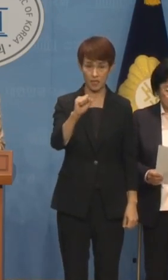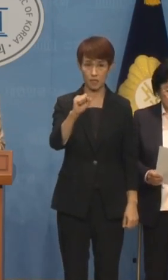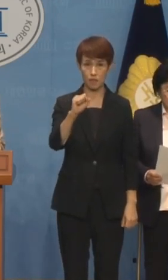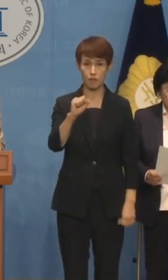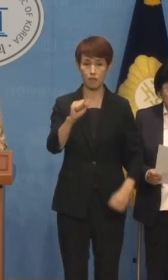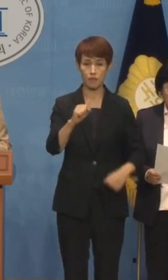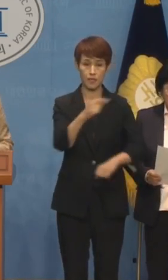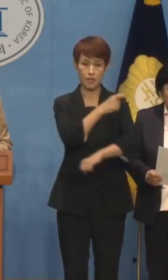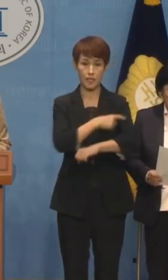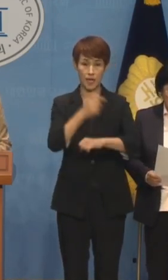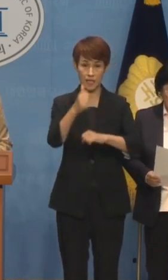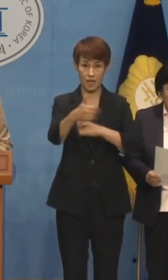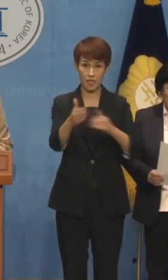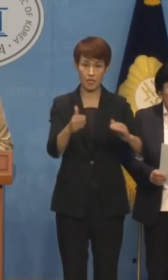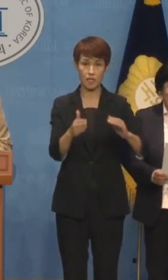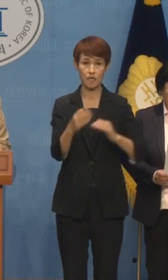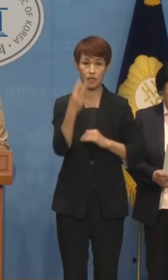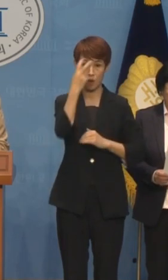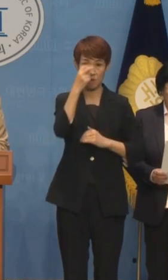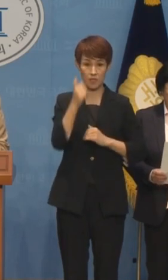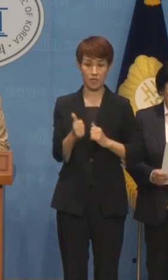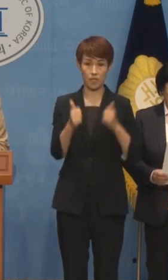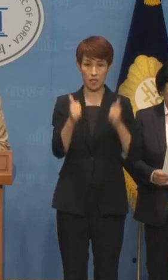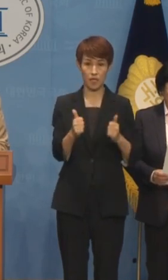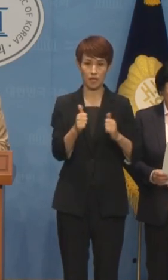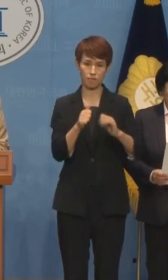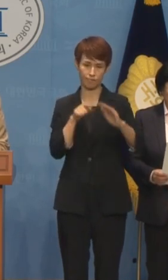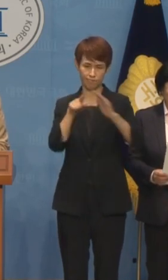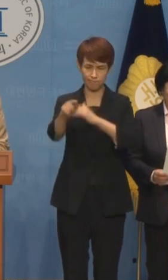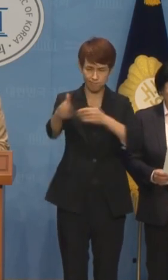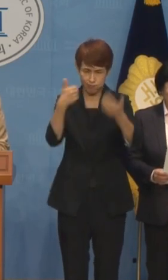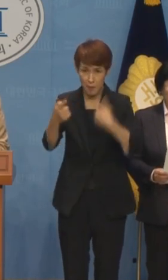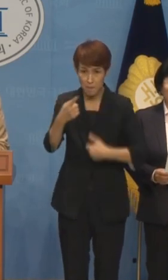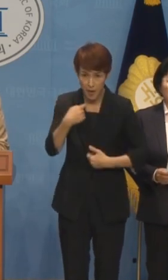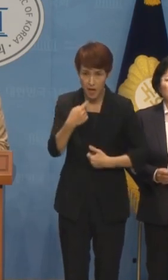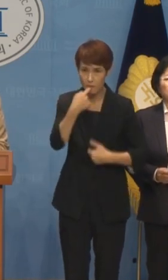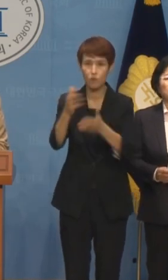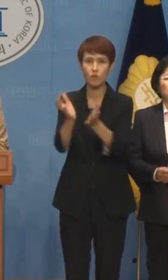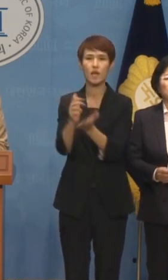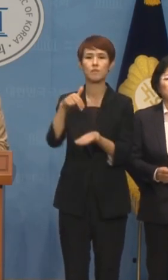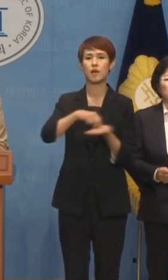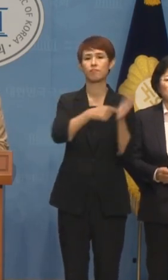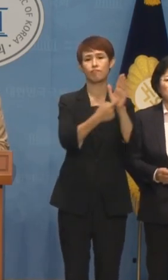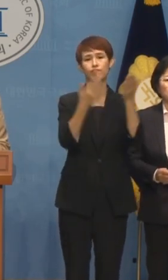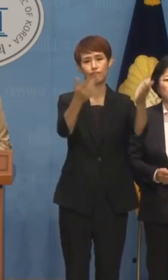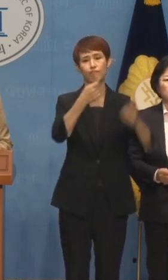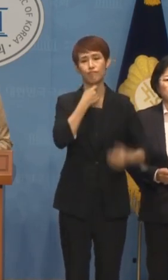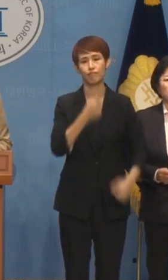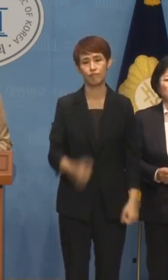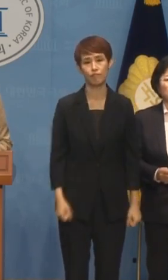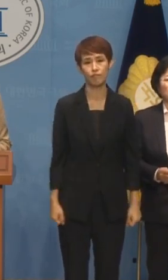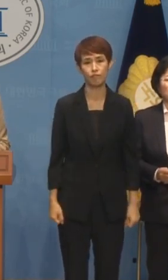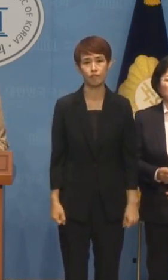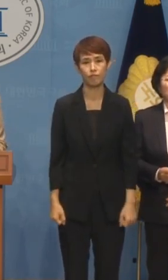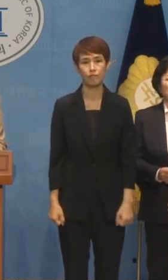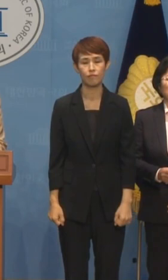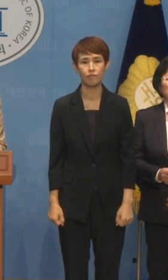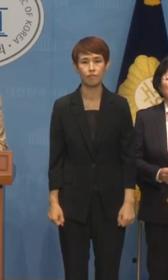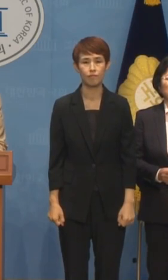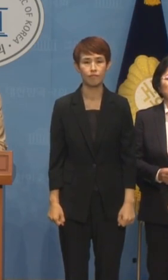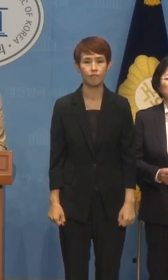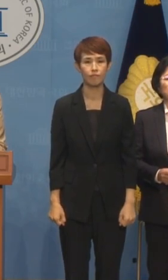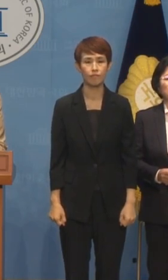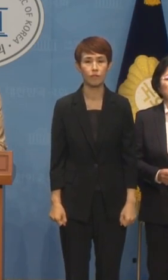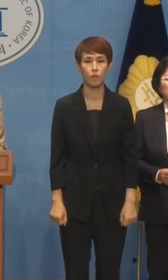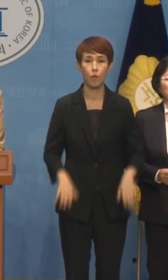검찰이 압수수색한 이 사태에 대해서 저희 민주당이 입장을 밝히고자 이 자리에 섰습니다. 먼저 이